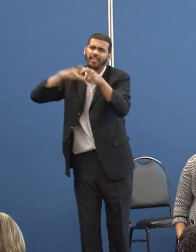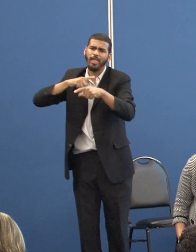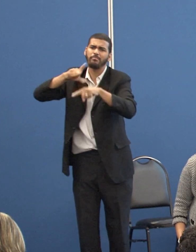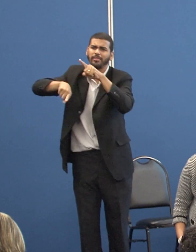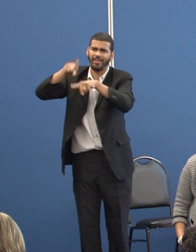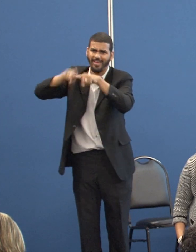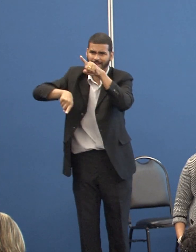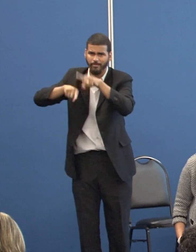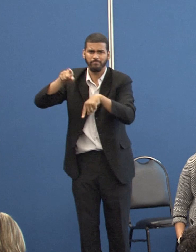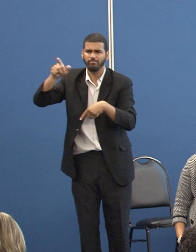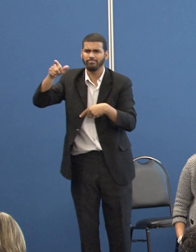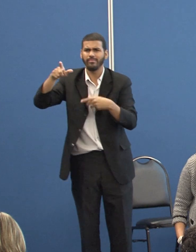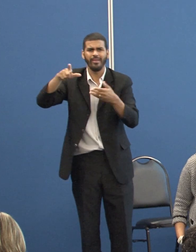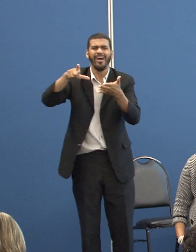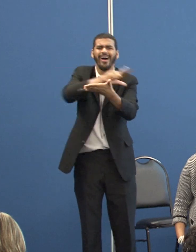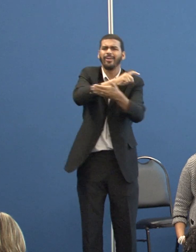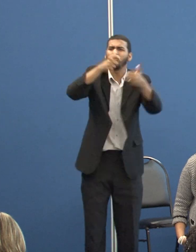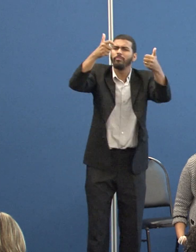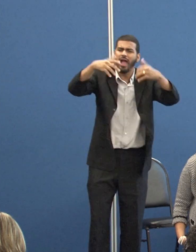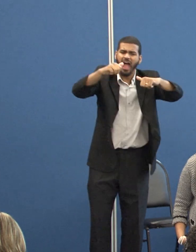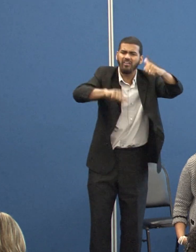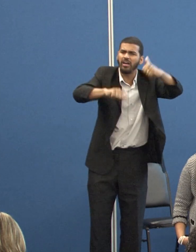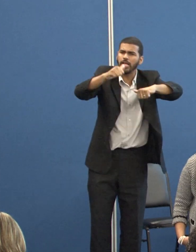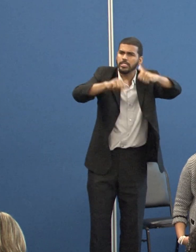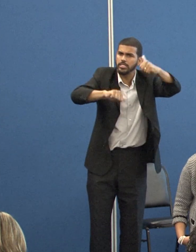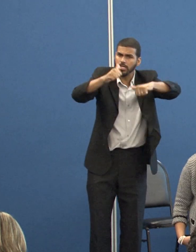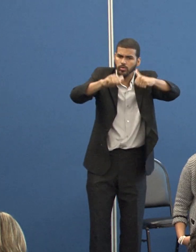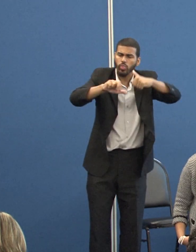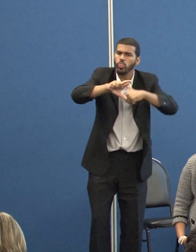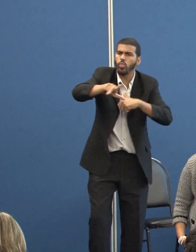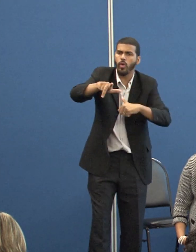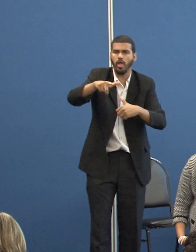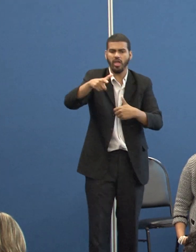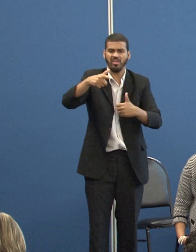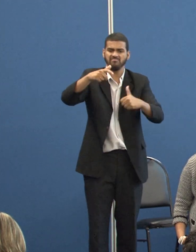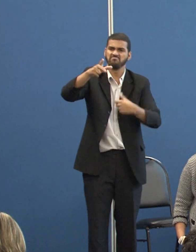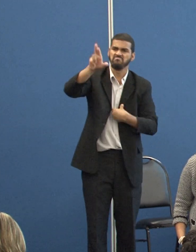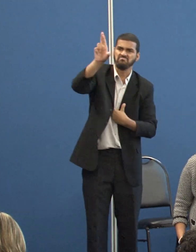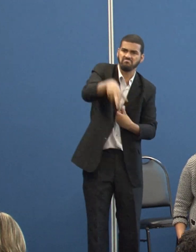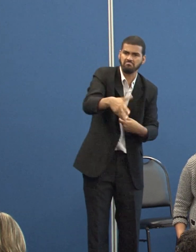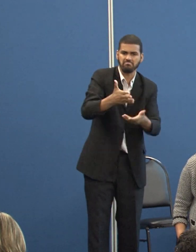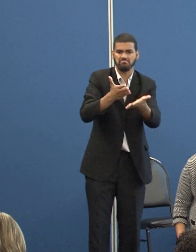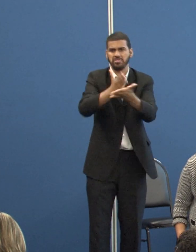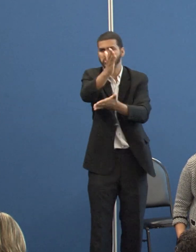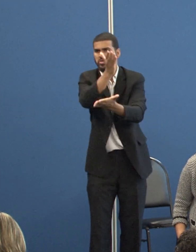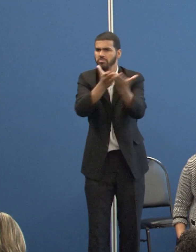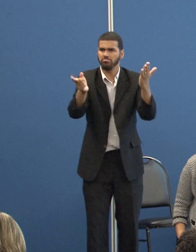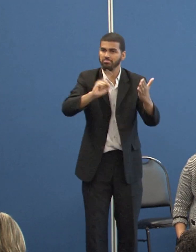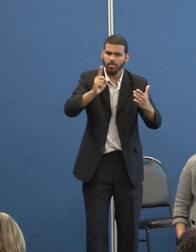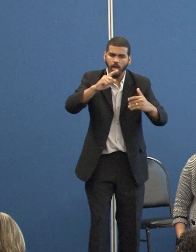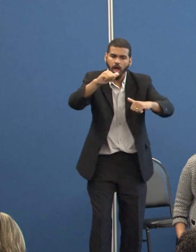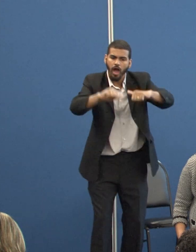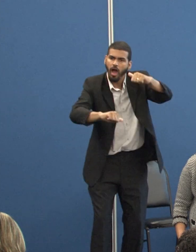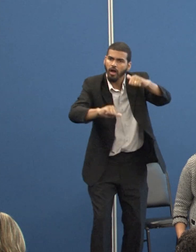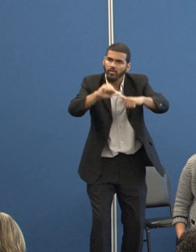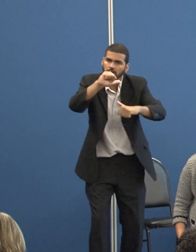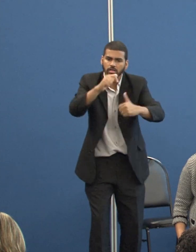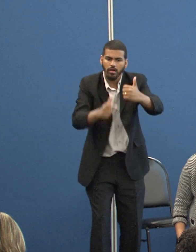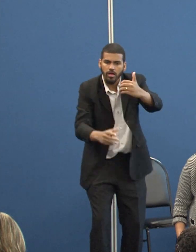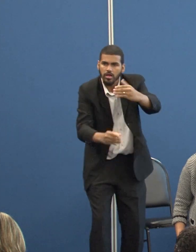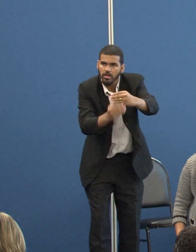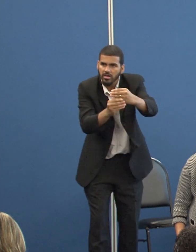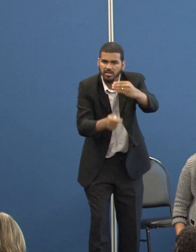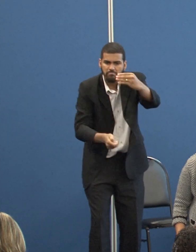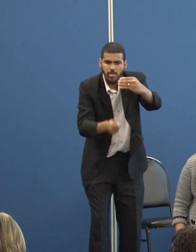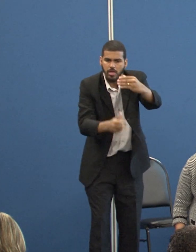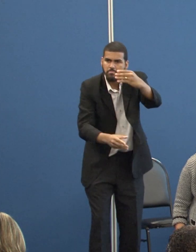a avaliação como um momento também de aprendizagem, porque é naquele momento que muitas das vezes o aluno vai chegar na escola concentrado, ele vai saber que ele